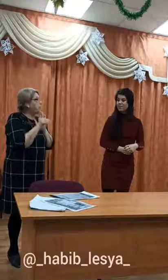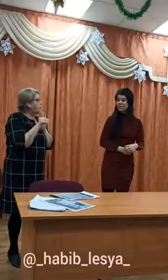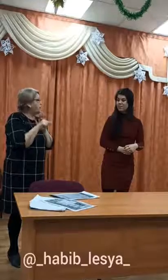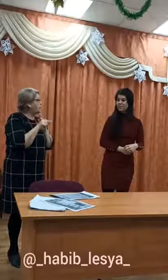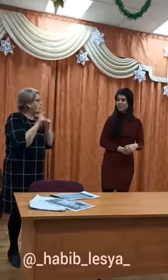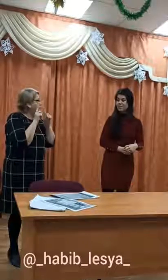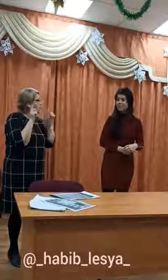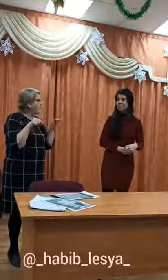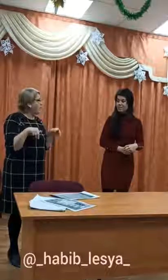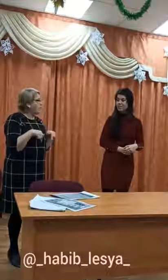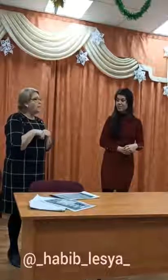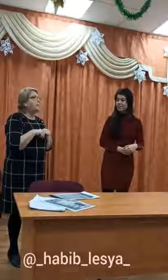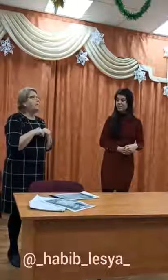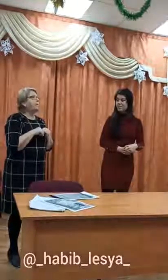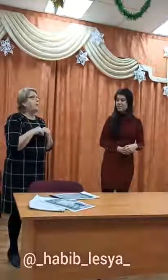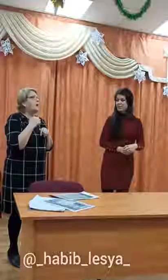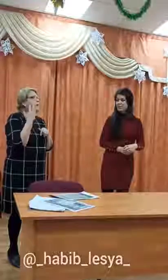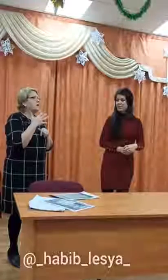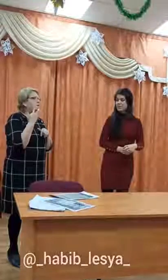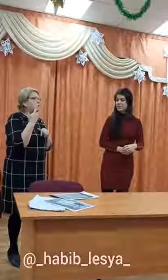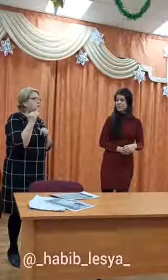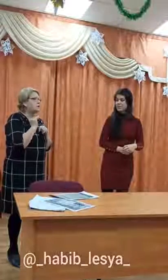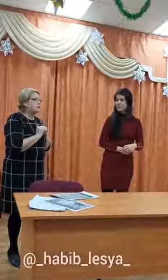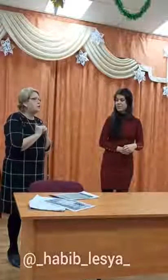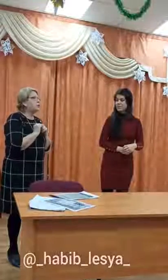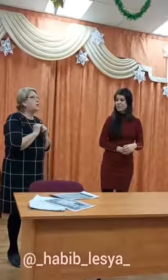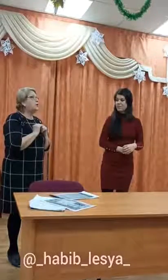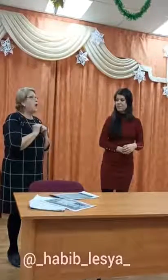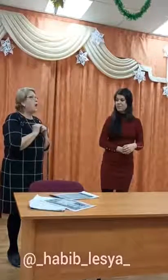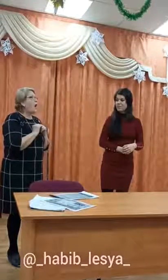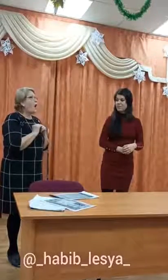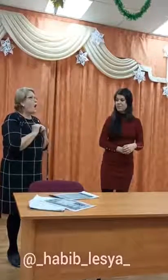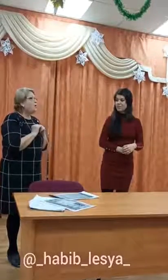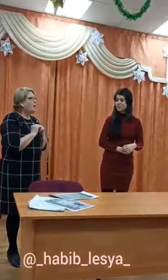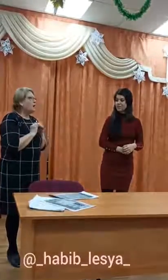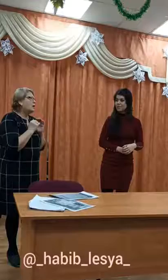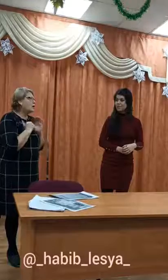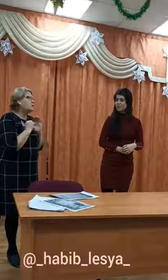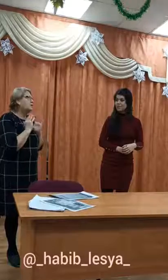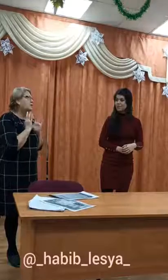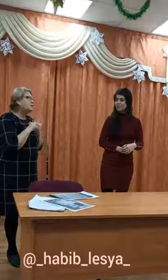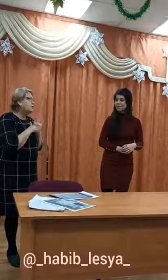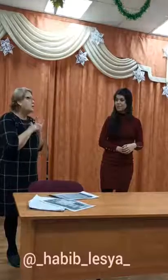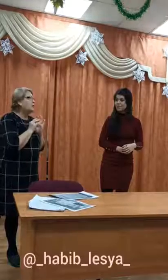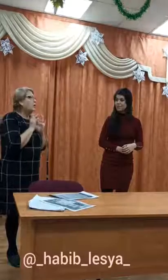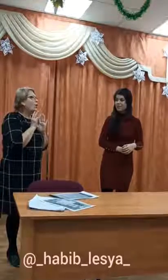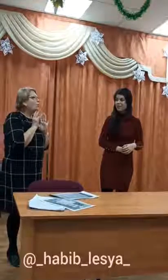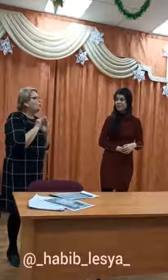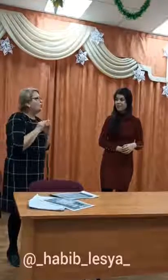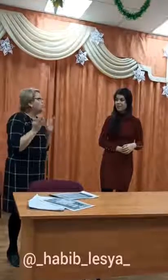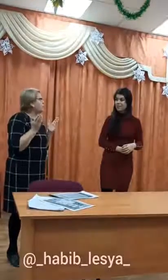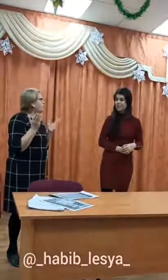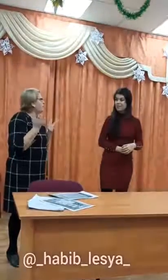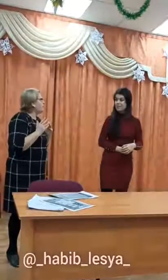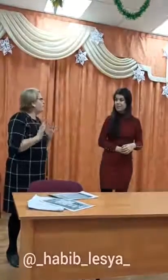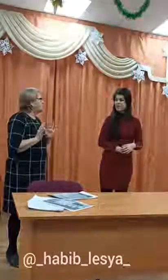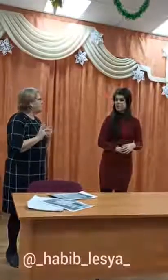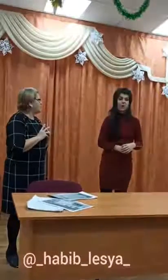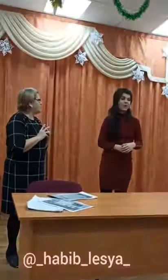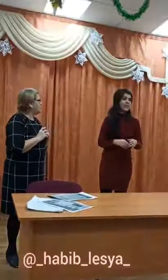приобретаю этот сертификат, 53 тысячи, а я хочу вложить, но не приглашать.